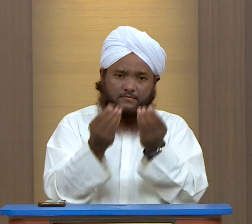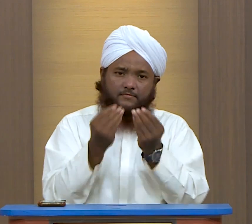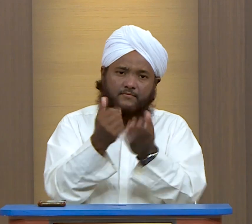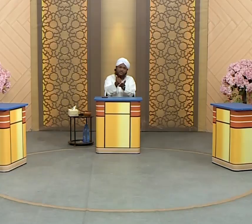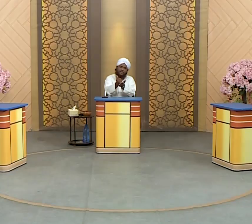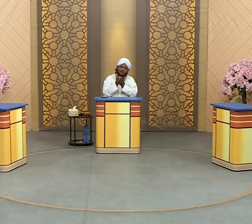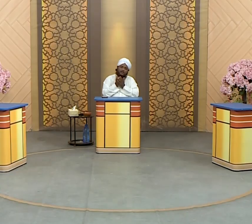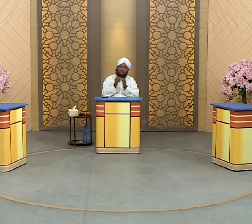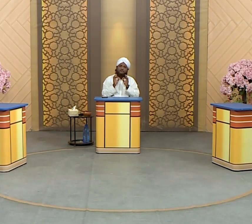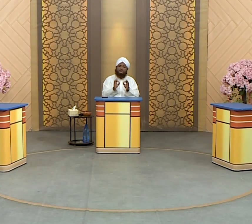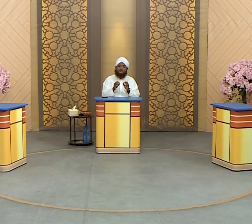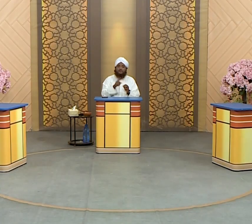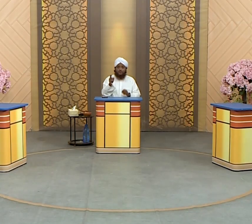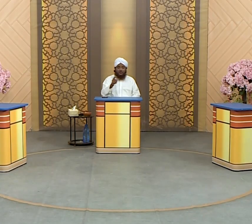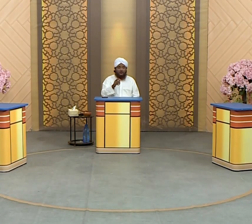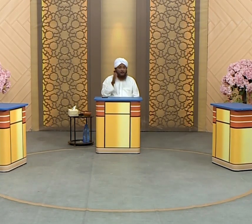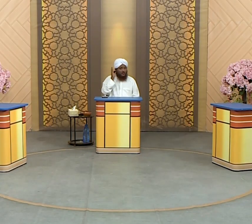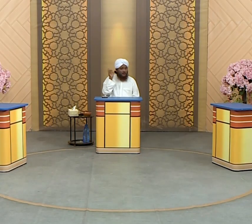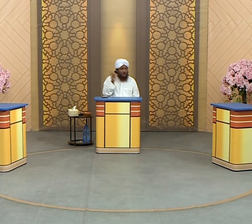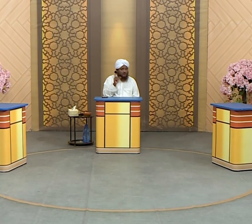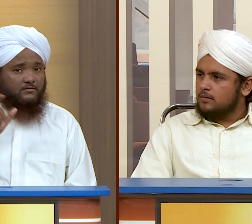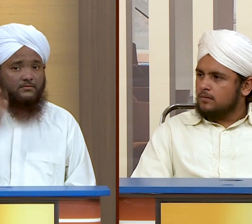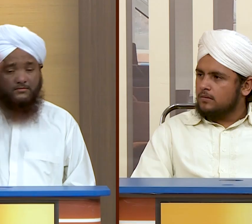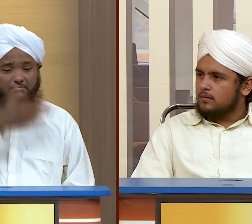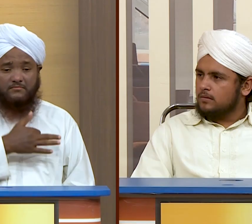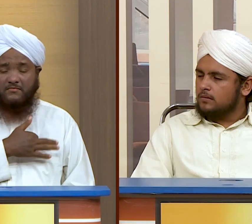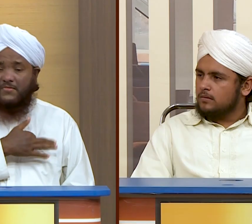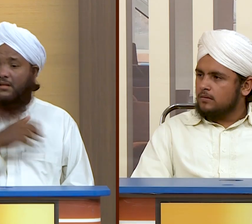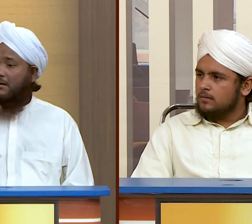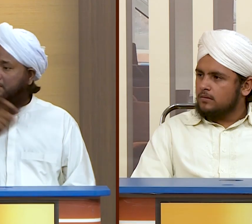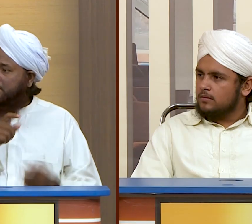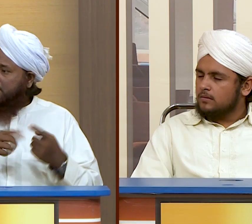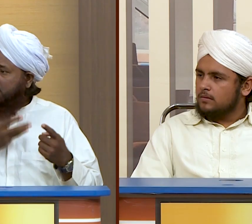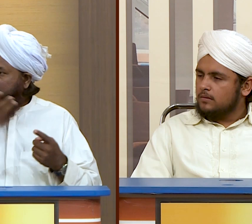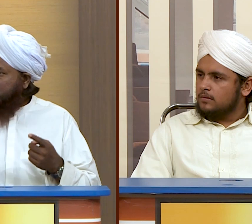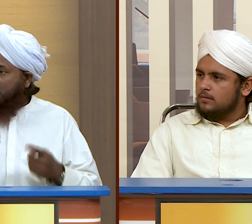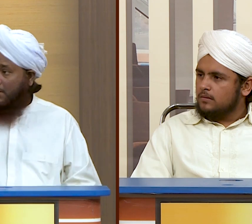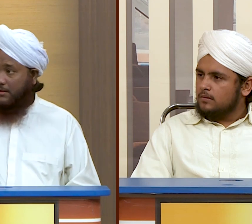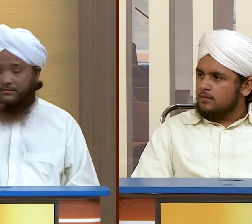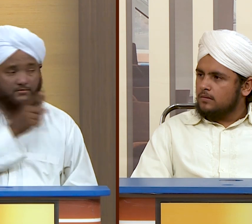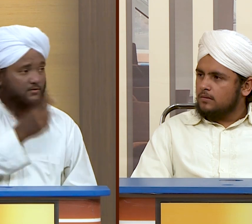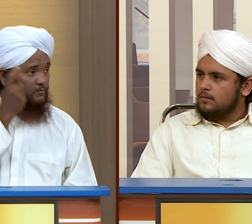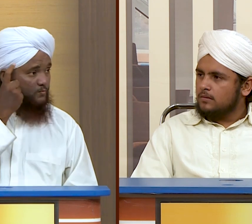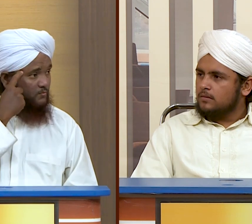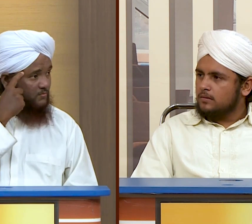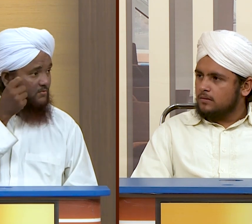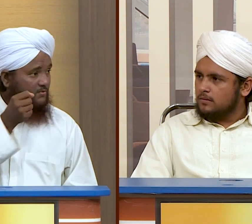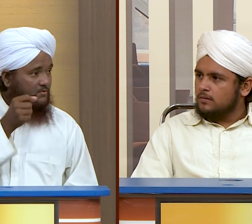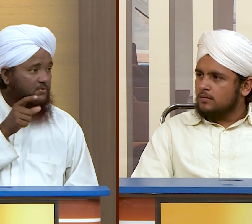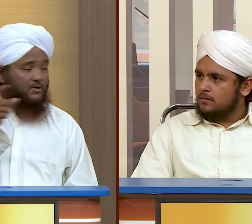حسین۔ ایمان کمزور کر دینے والا مرض۔ پیارے اسلامی بھائیوں، اندازہ لگائیے جھوٹ بولنے والے کی قرآن پاک میں